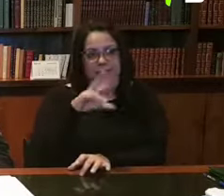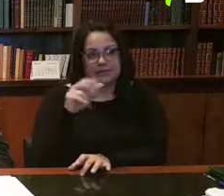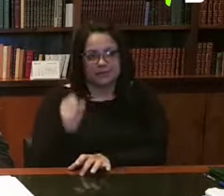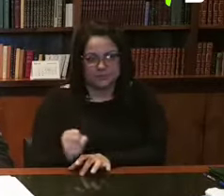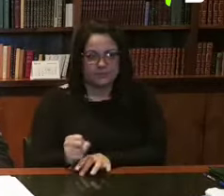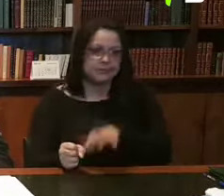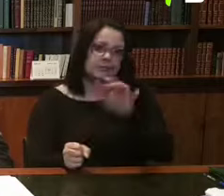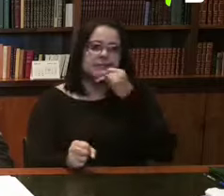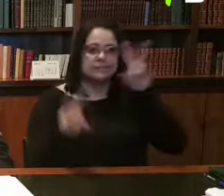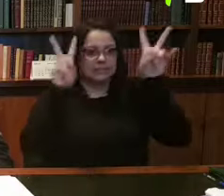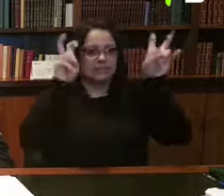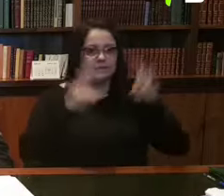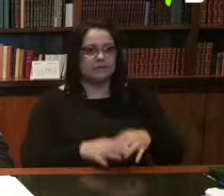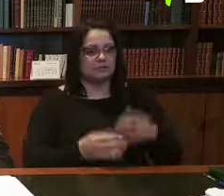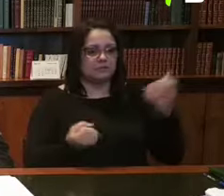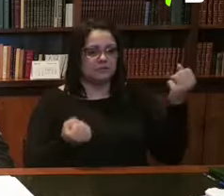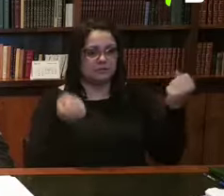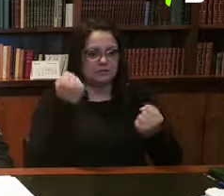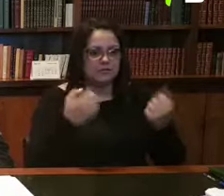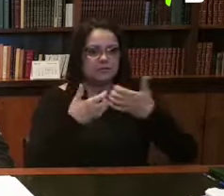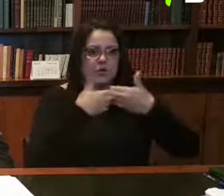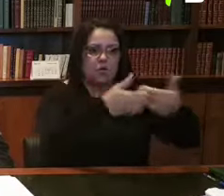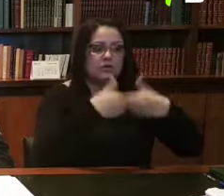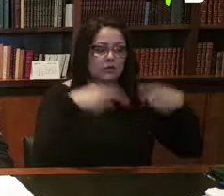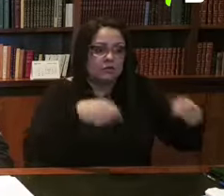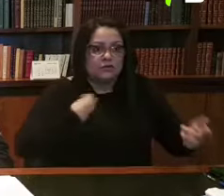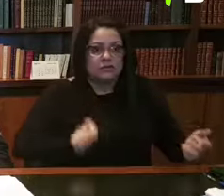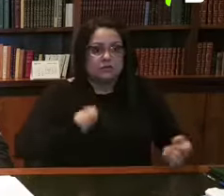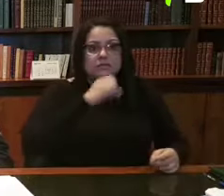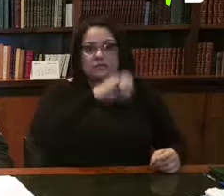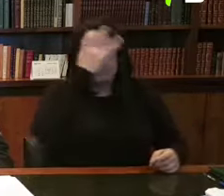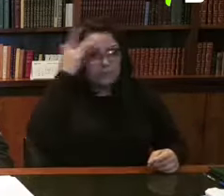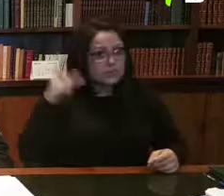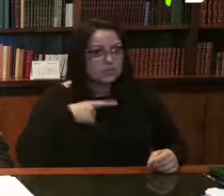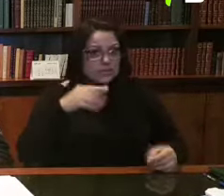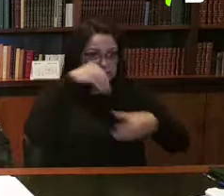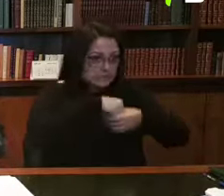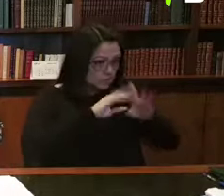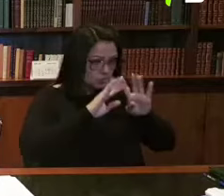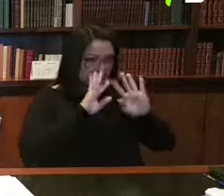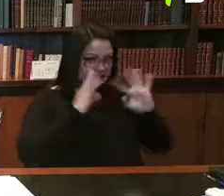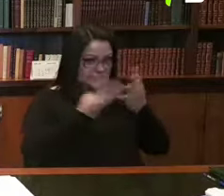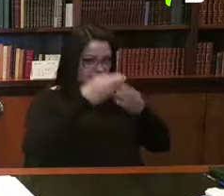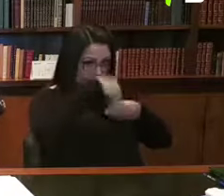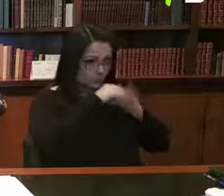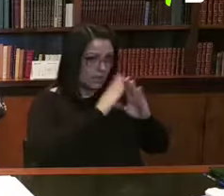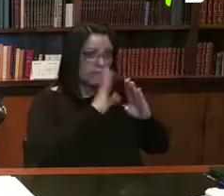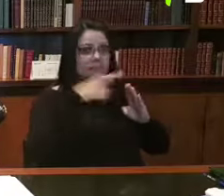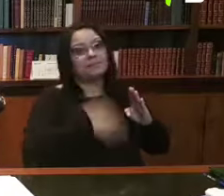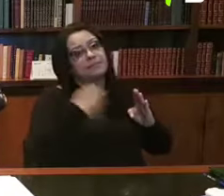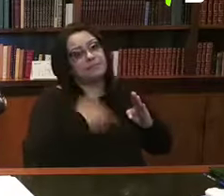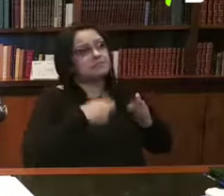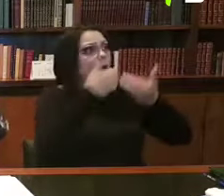também o problema se transporte urbano você precisa manter funcionando o transporte urbano alguém pode precisar todo mundo em sua distanciamento social a de